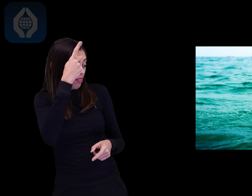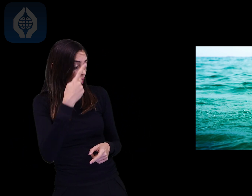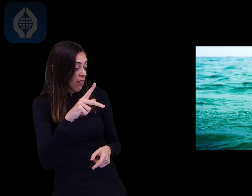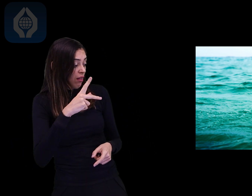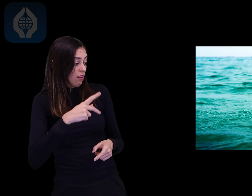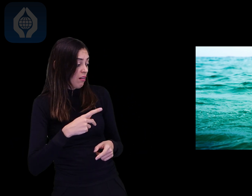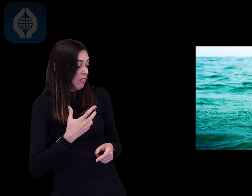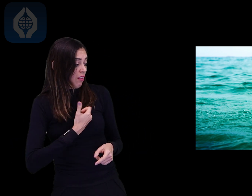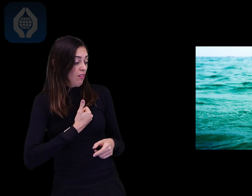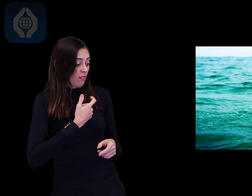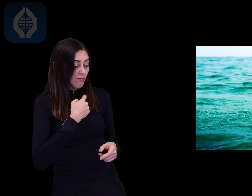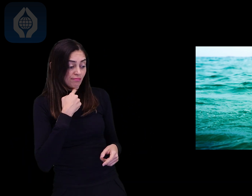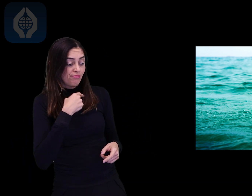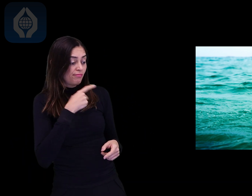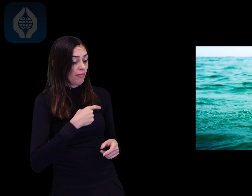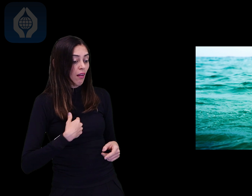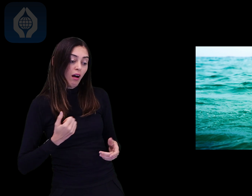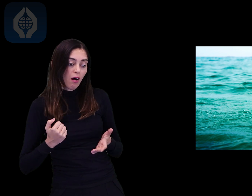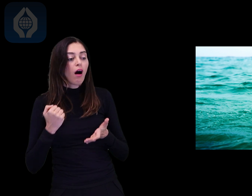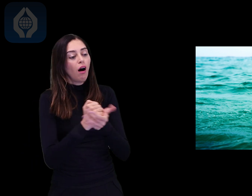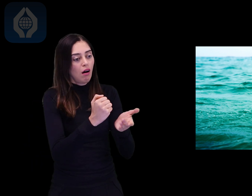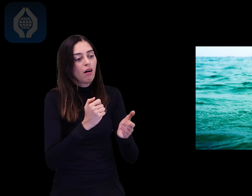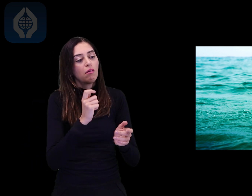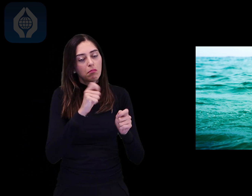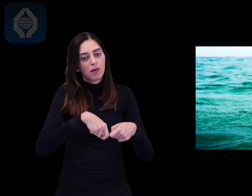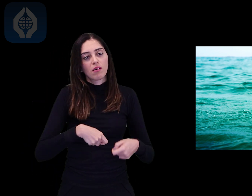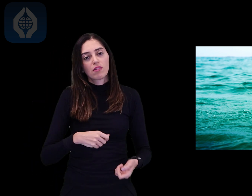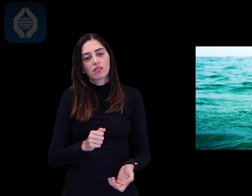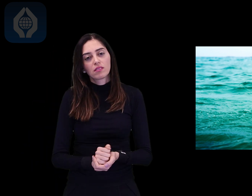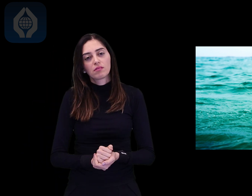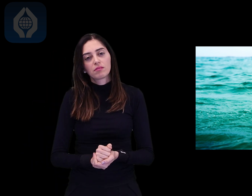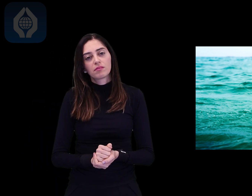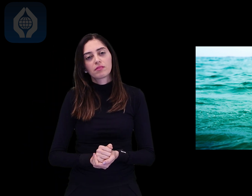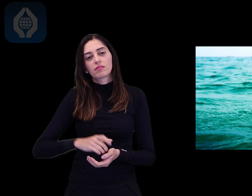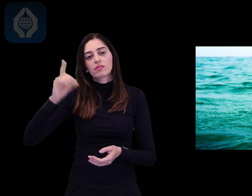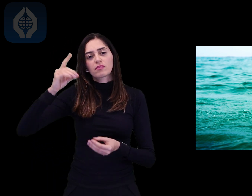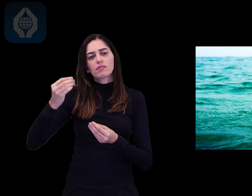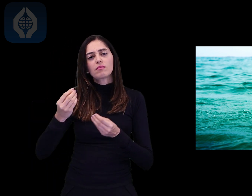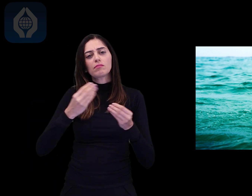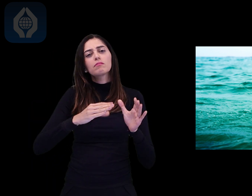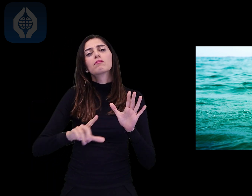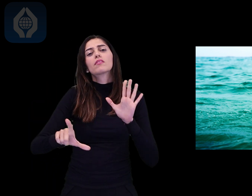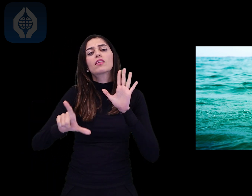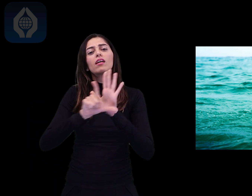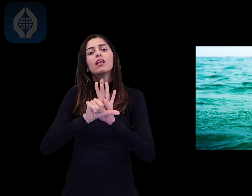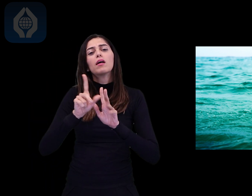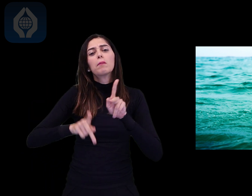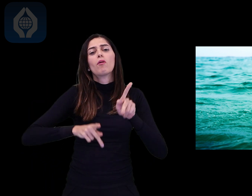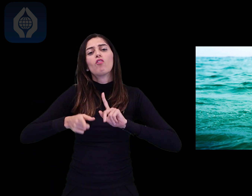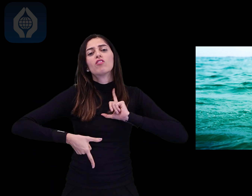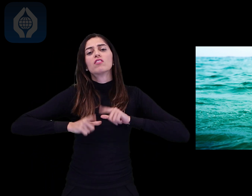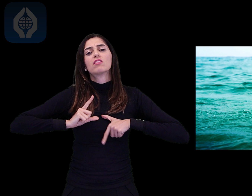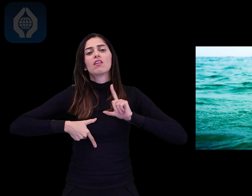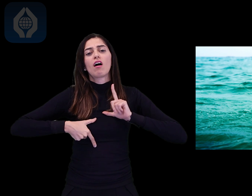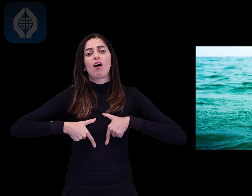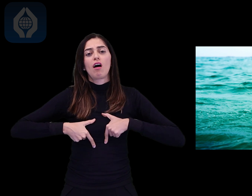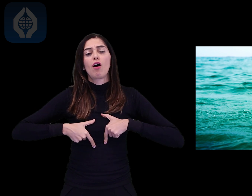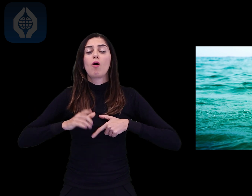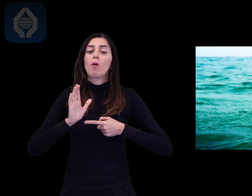mesmo. Deus deu a lei a Israel para mostrar-lhes que eram incapazes de agradar a Deus